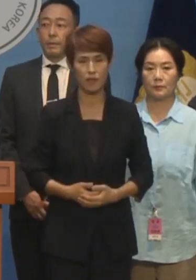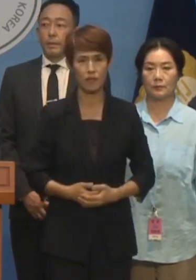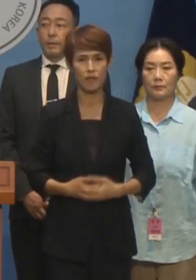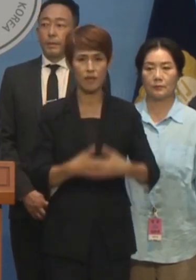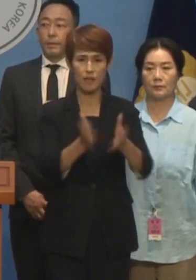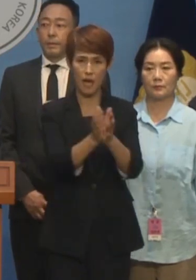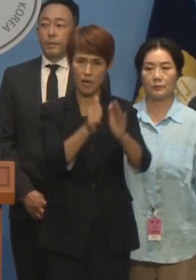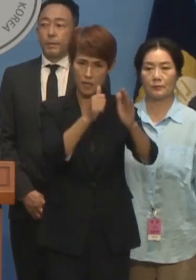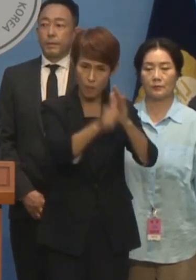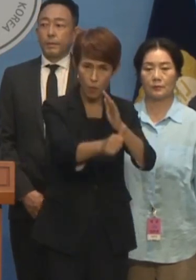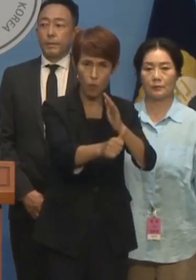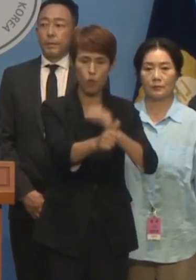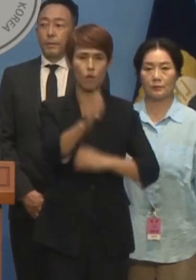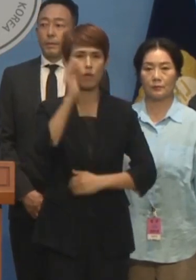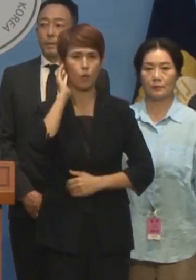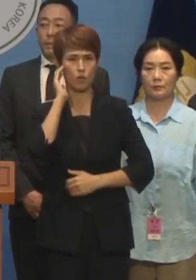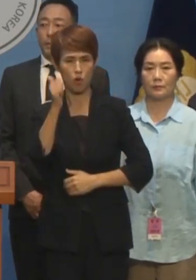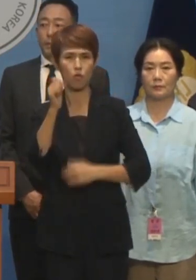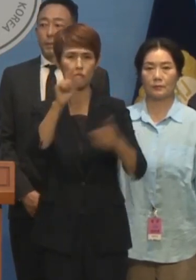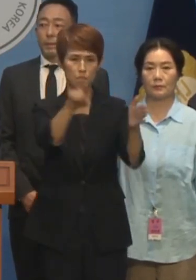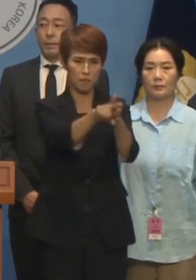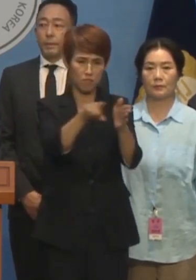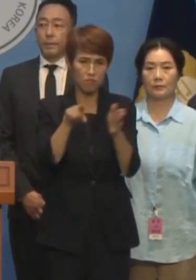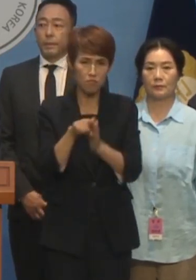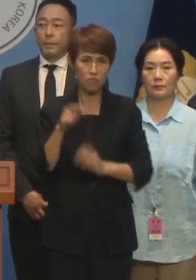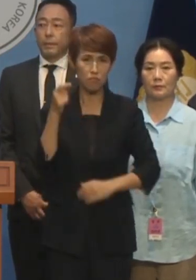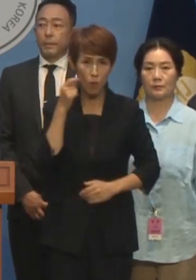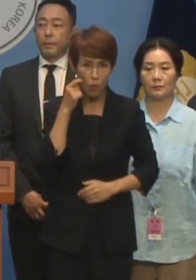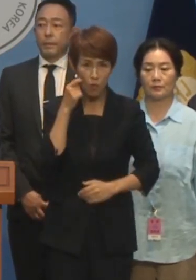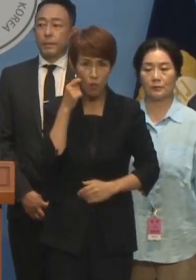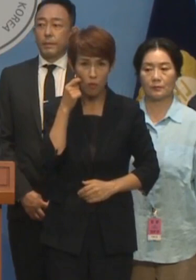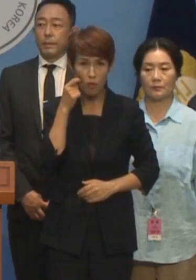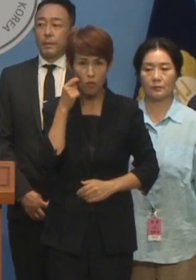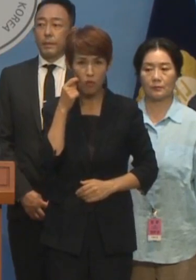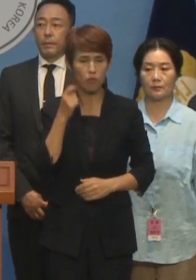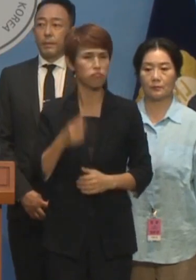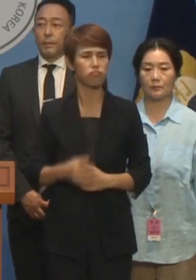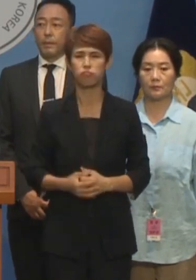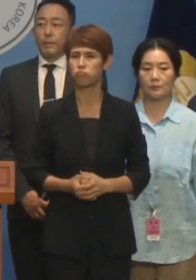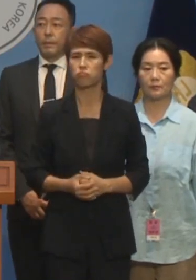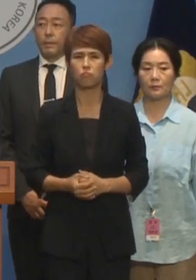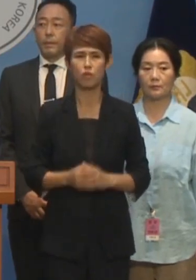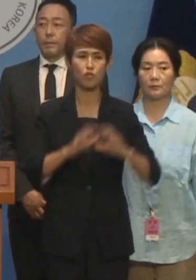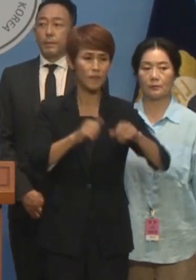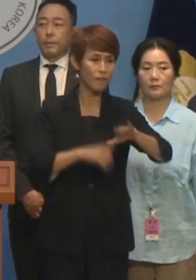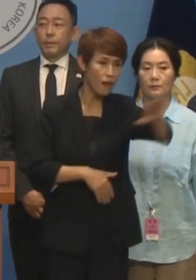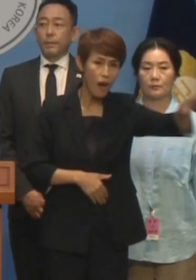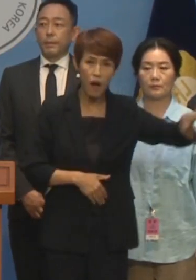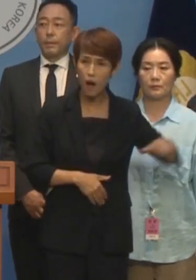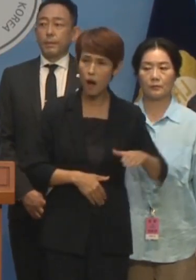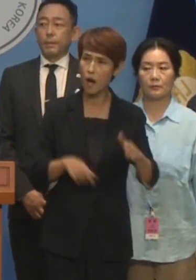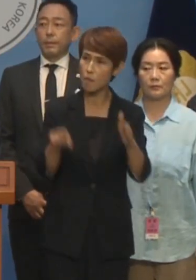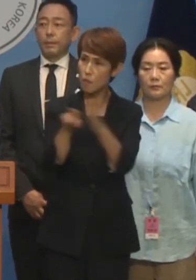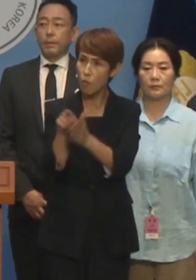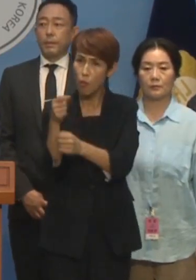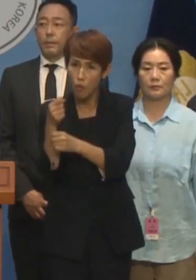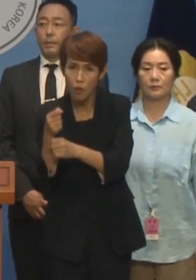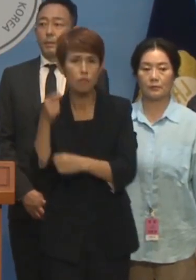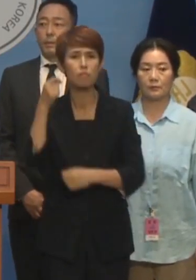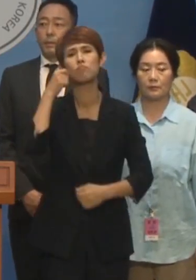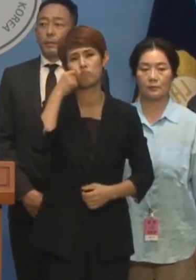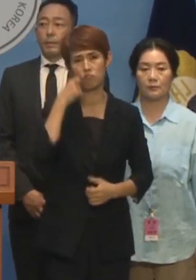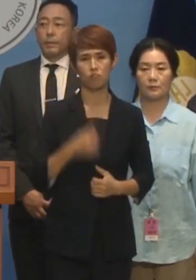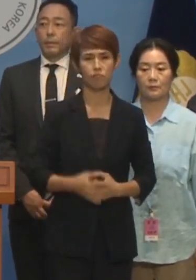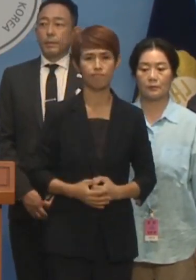당대표와 대통령이 서로 신뢰하지 못하는 여당은 어느 국민도 믿고 의지하지